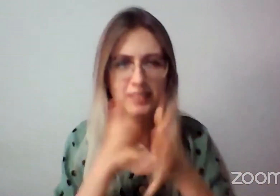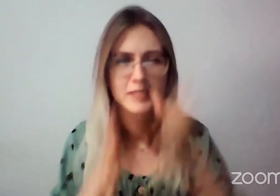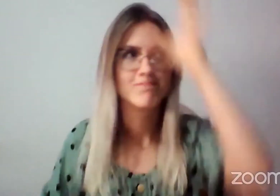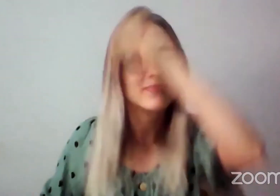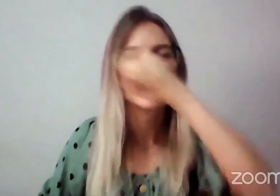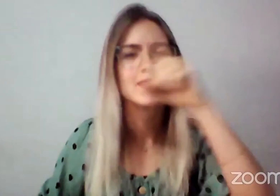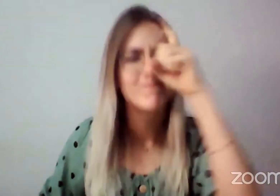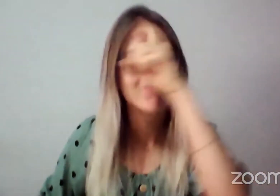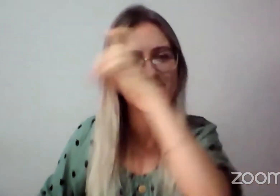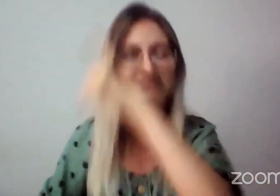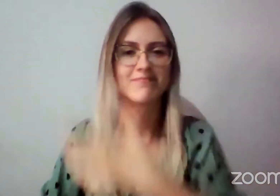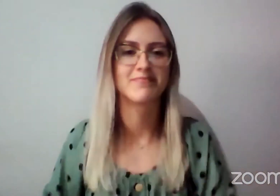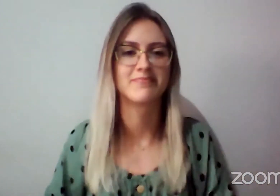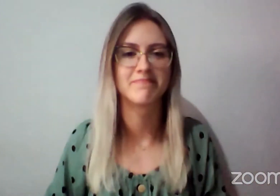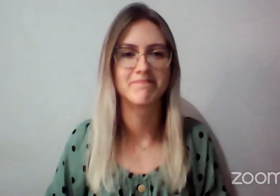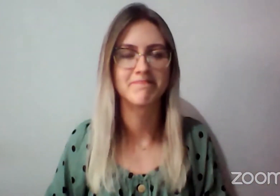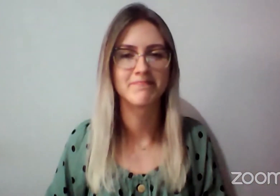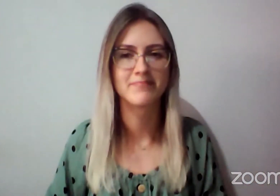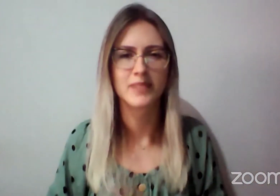Como ouvinte, aprender Libras é difícil.